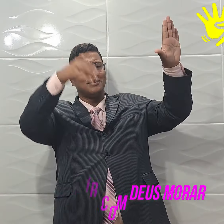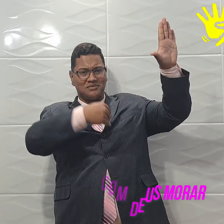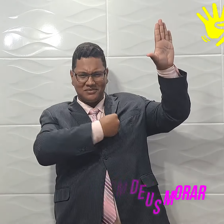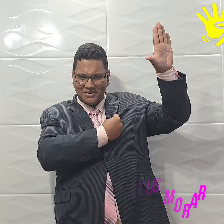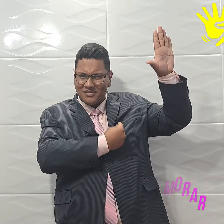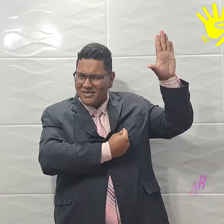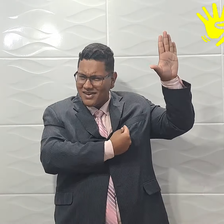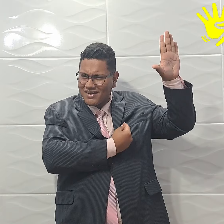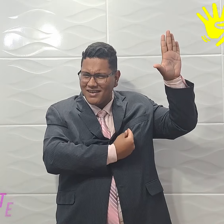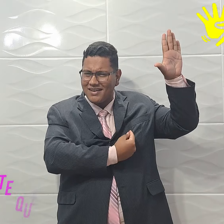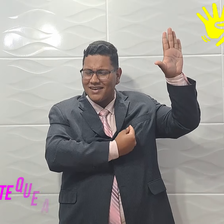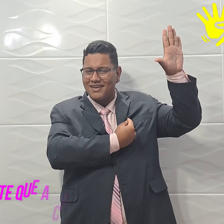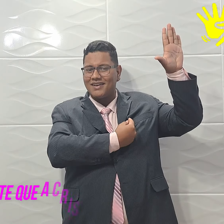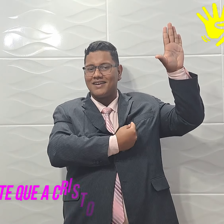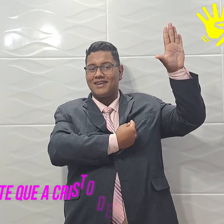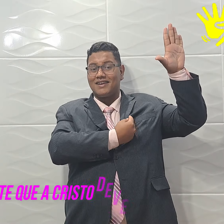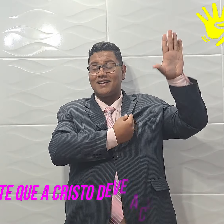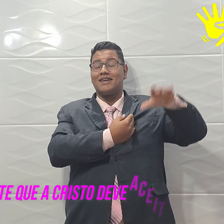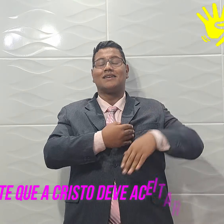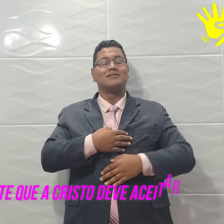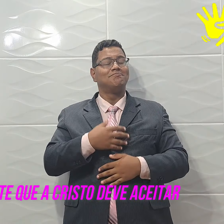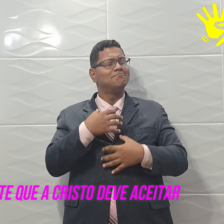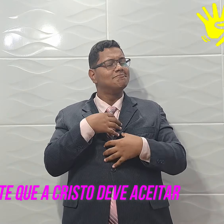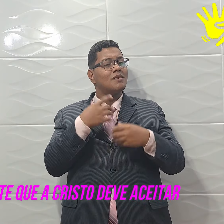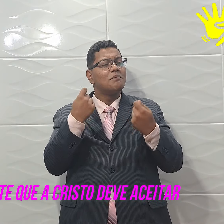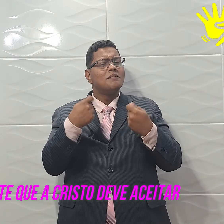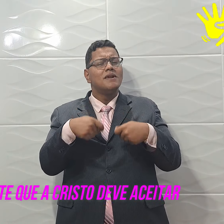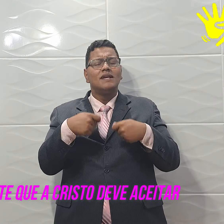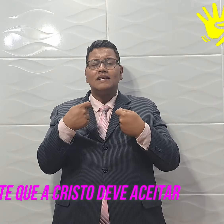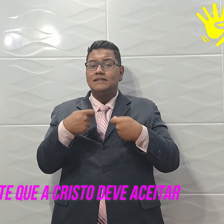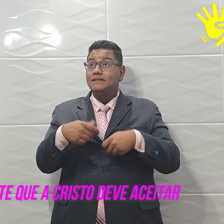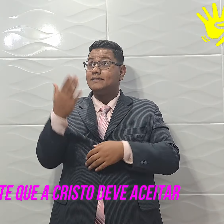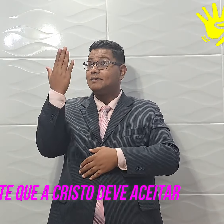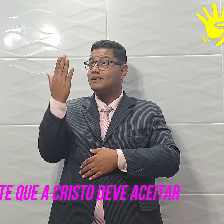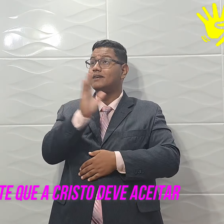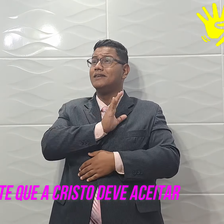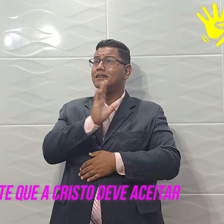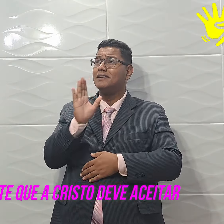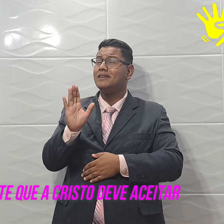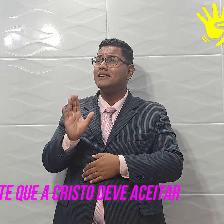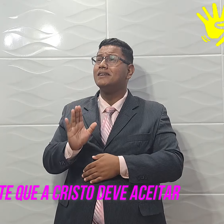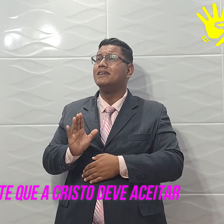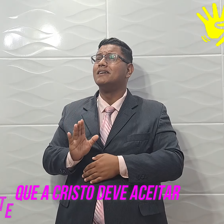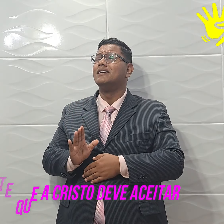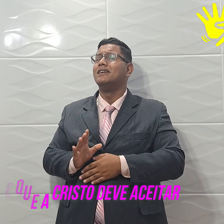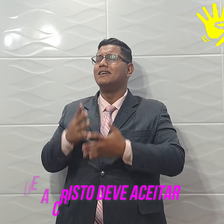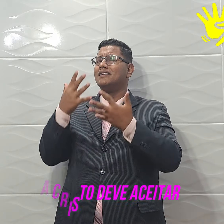Sente que a Cristo deve aceitar